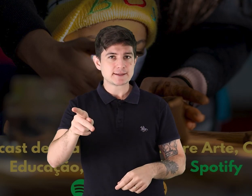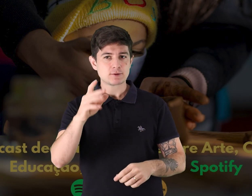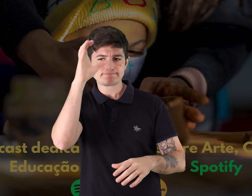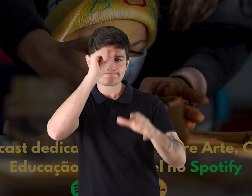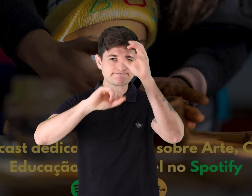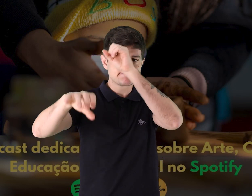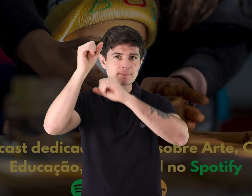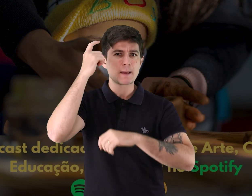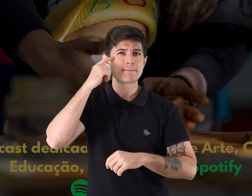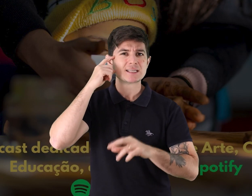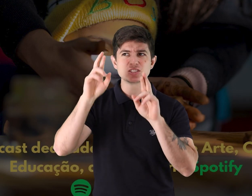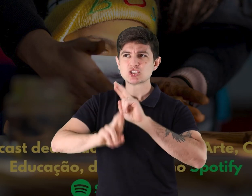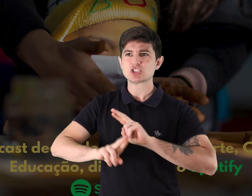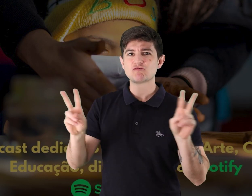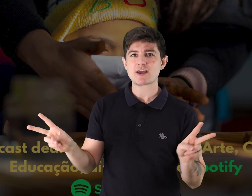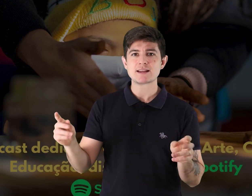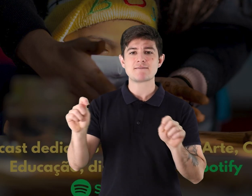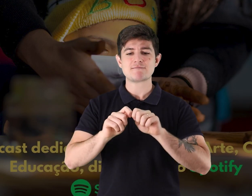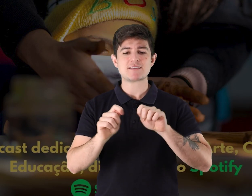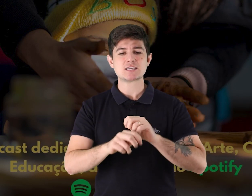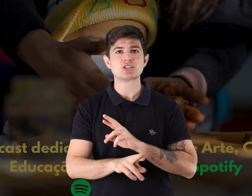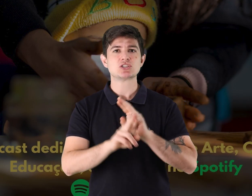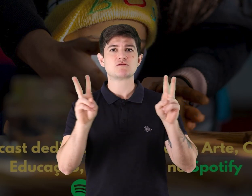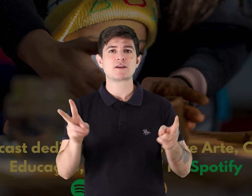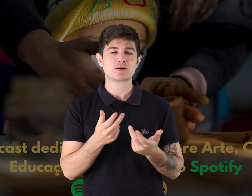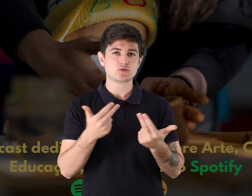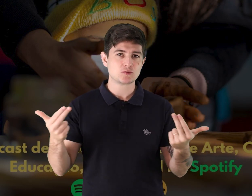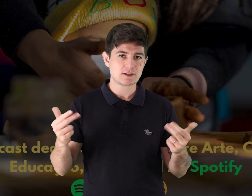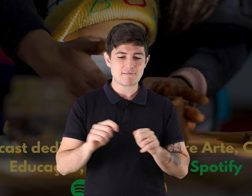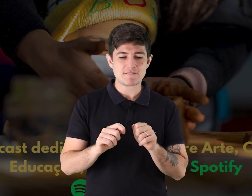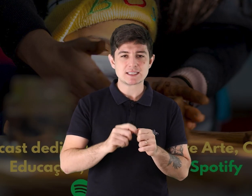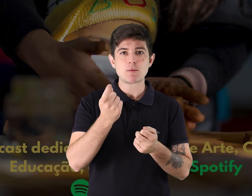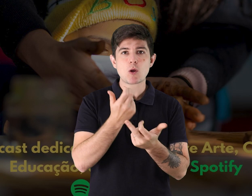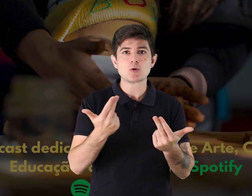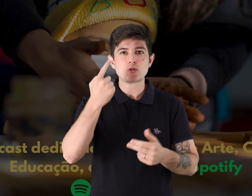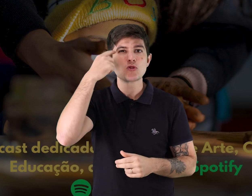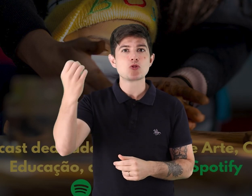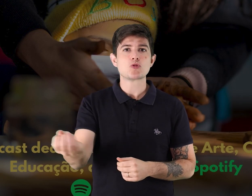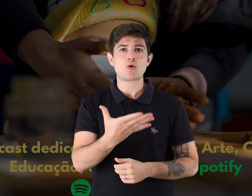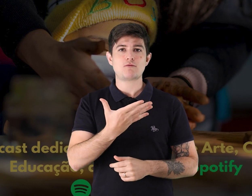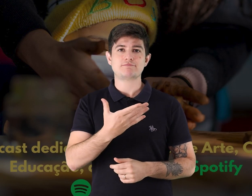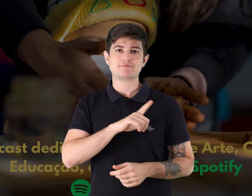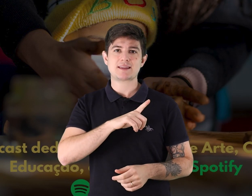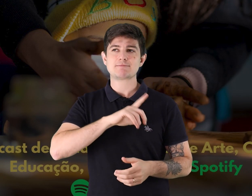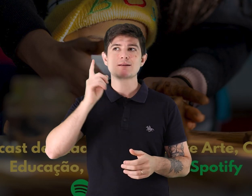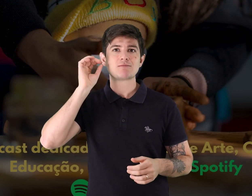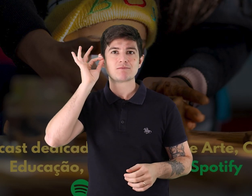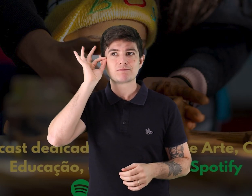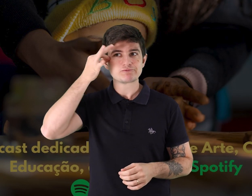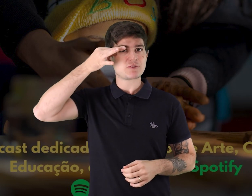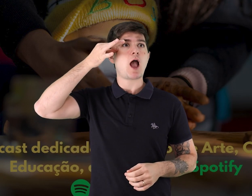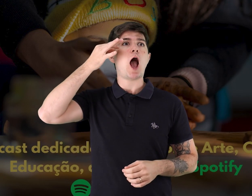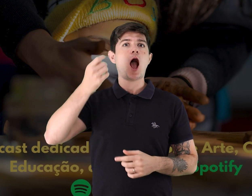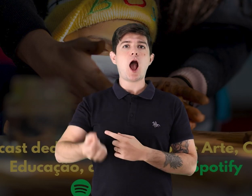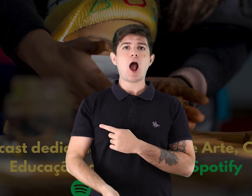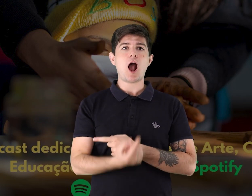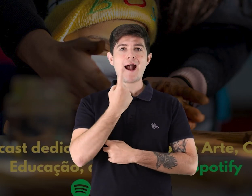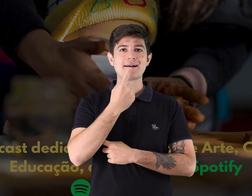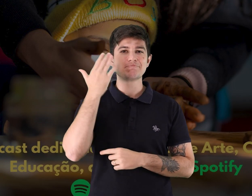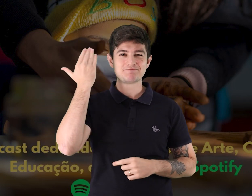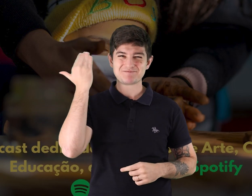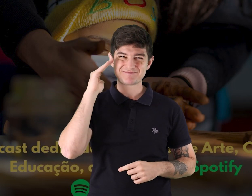capacitando esse corpo docente de pensar diferente, de fazer algo inovador,